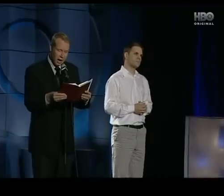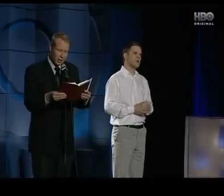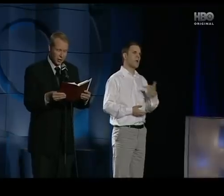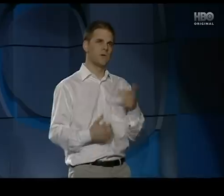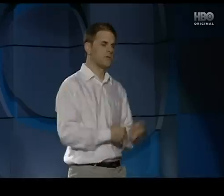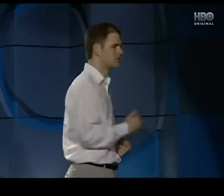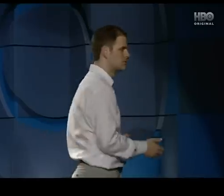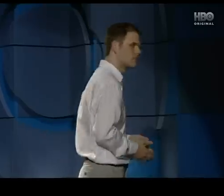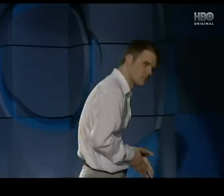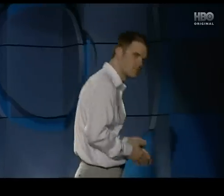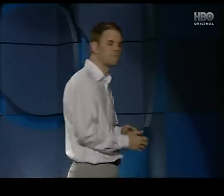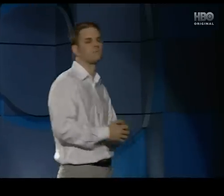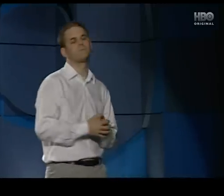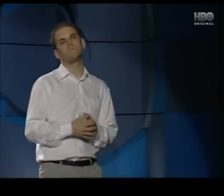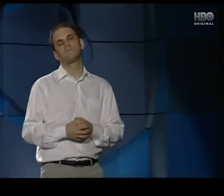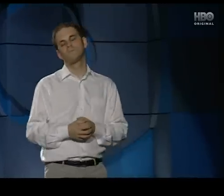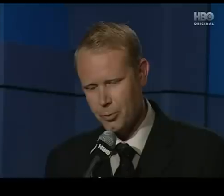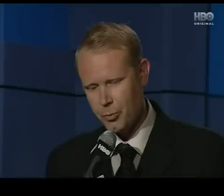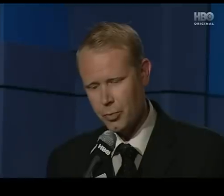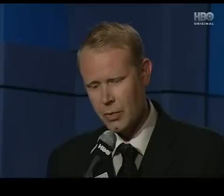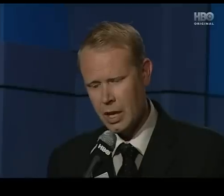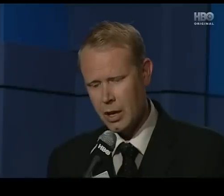abych se mu i já šel poklonit.